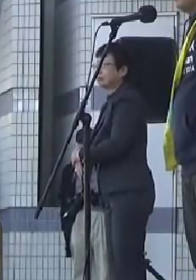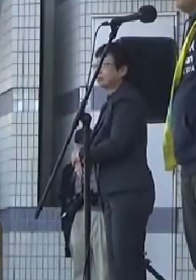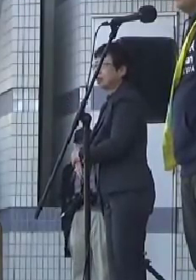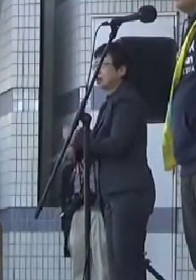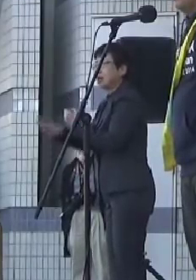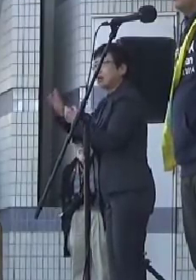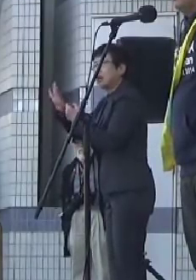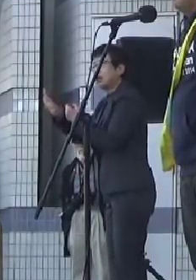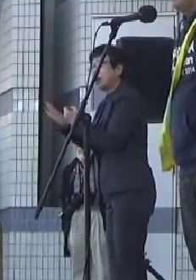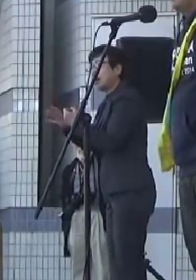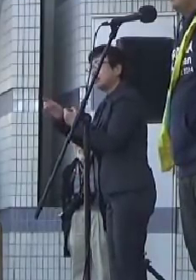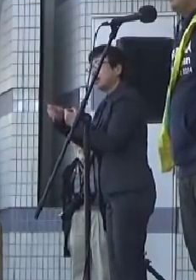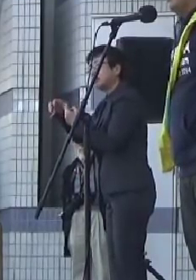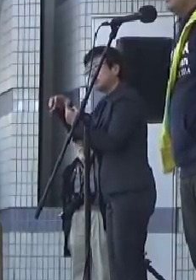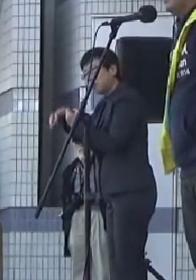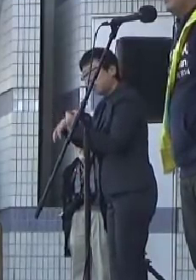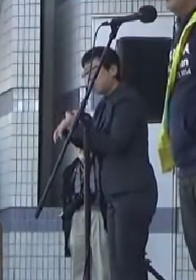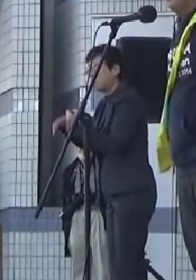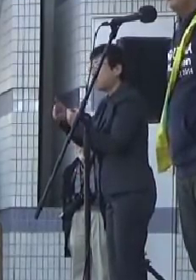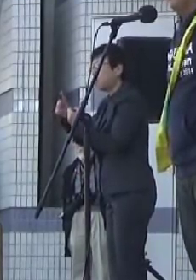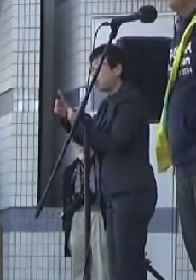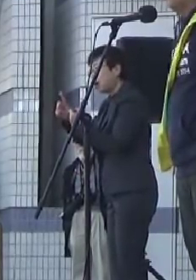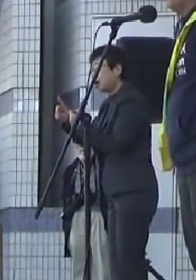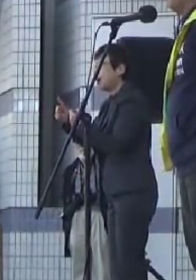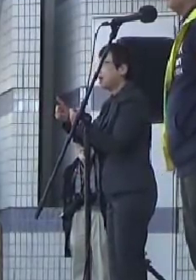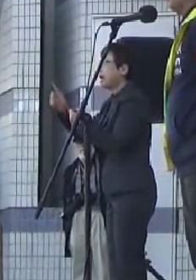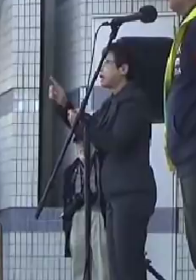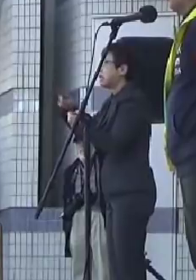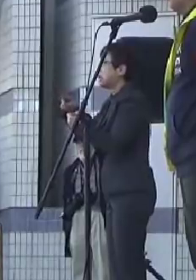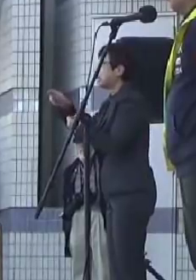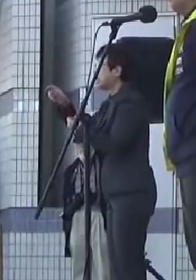原発というのはやっぱり